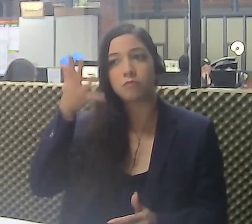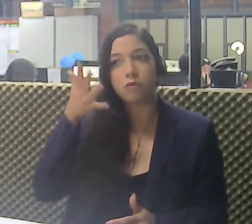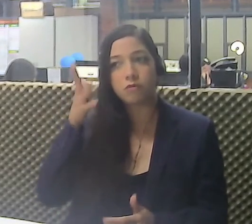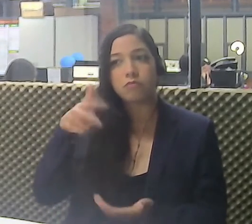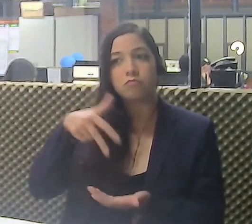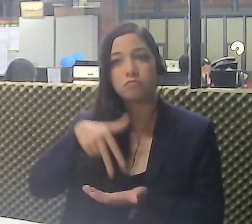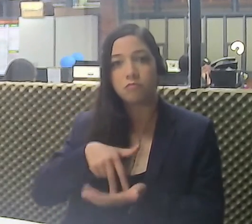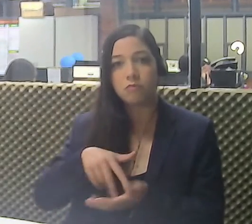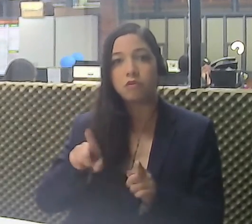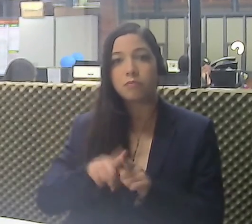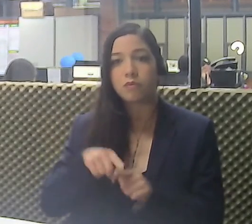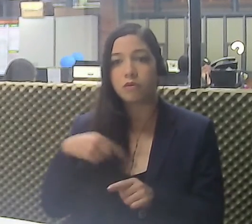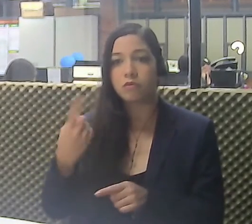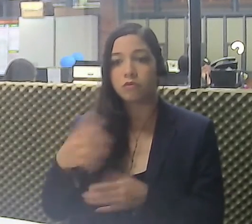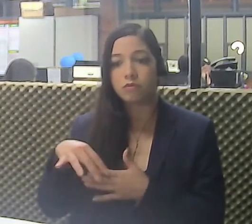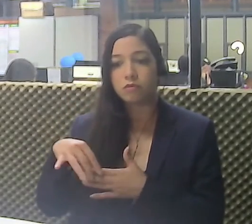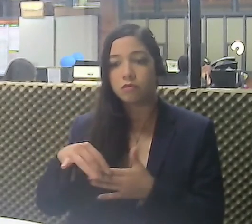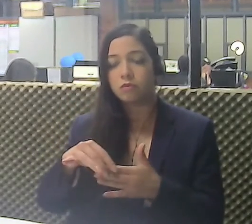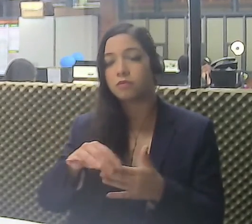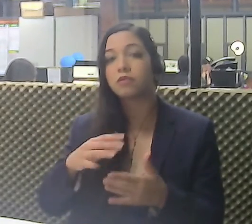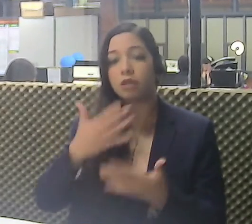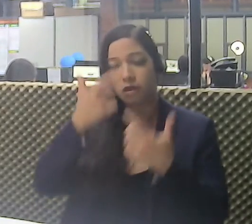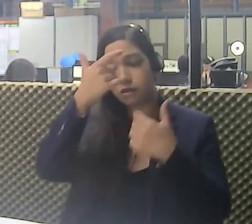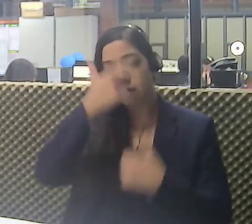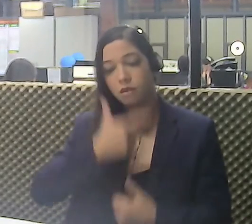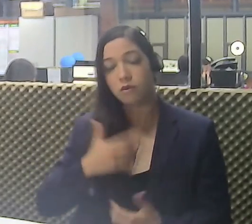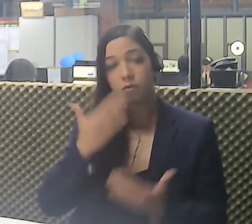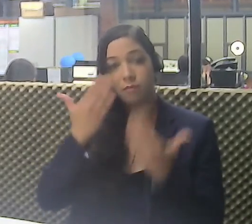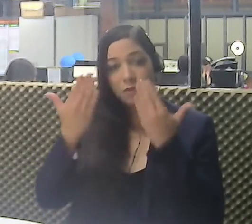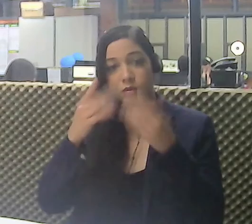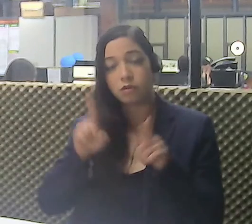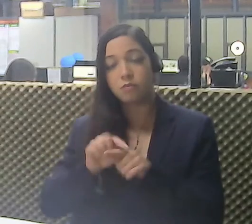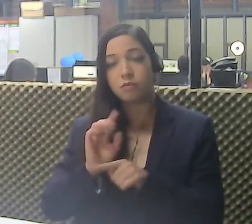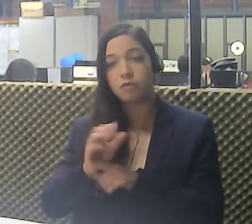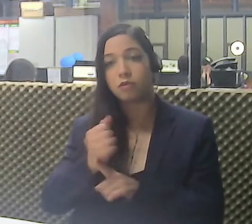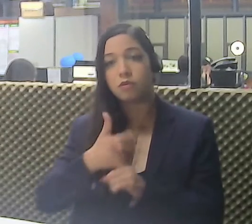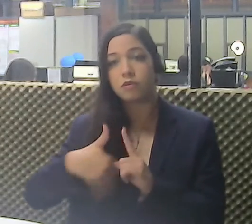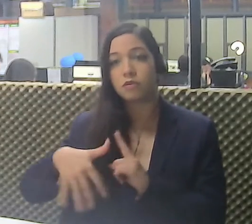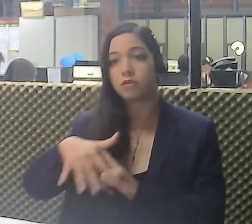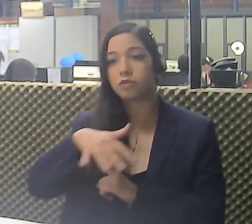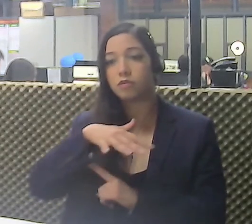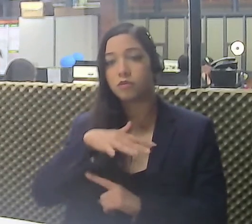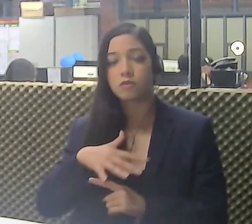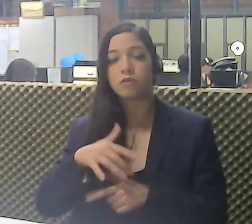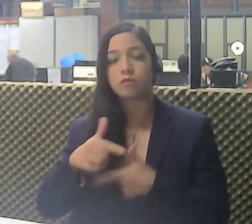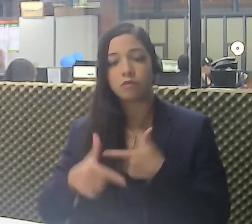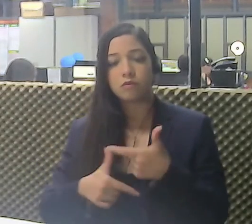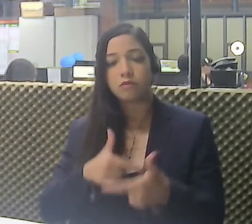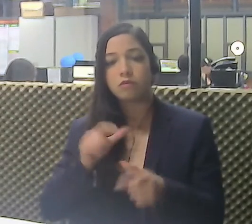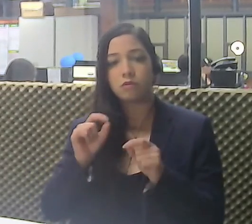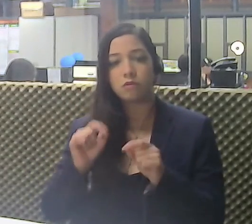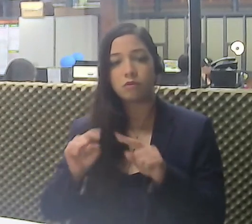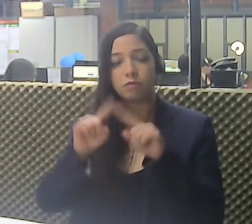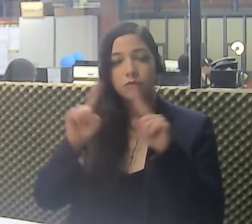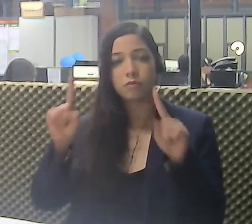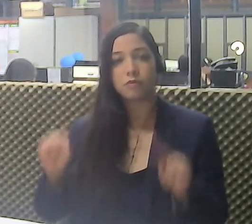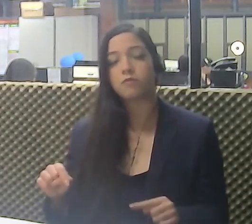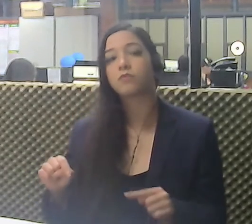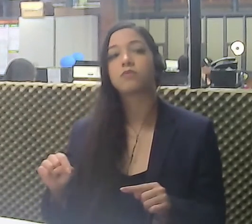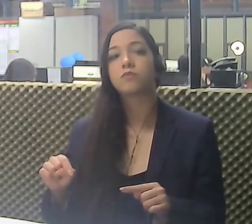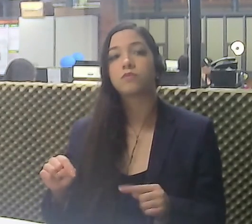e também com a nossa condução, né? Eu, psicólogo e assistente social, para poder trabalhar com esses servidores